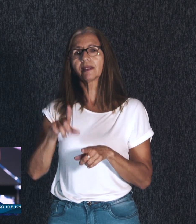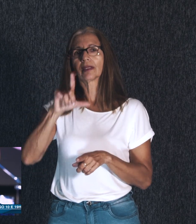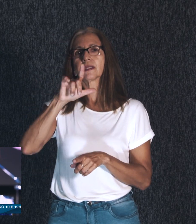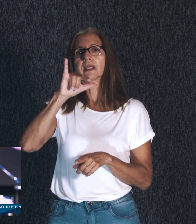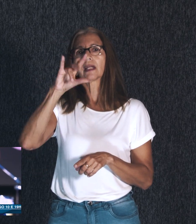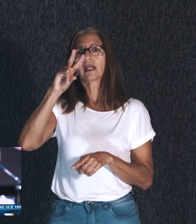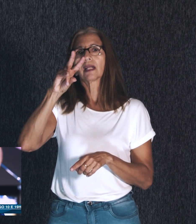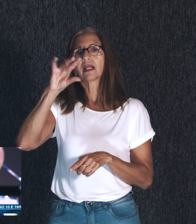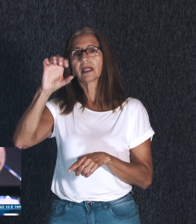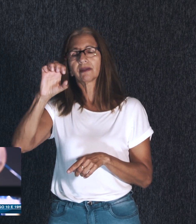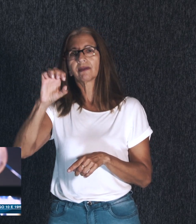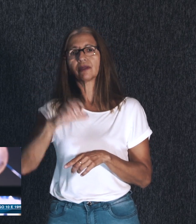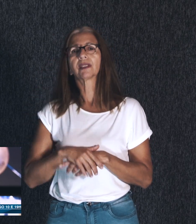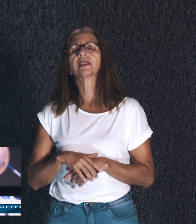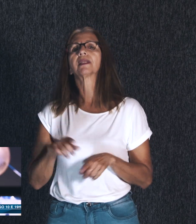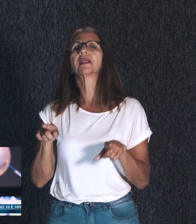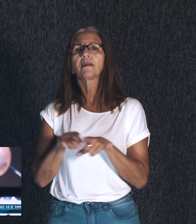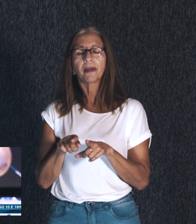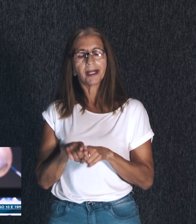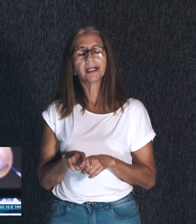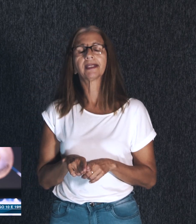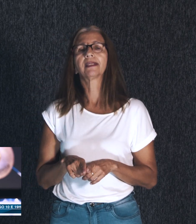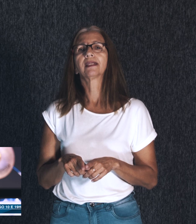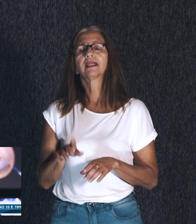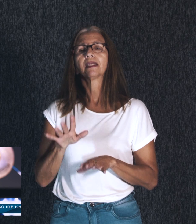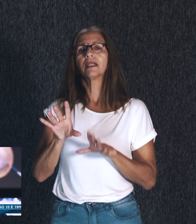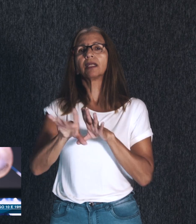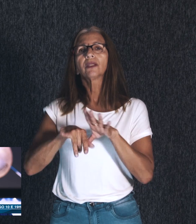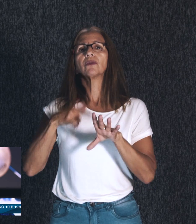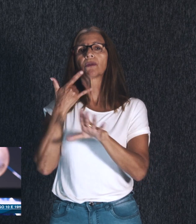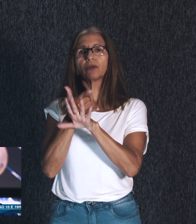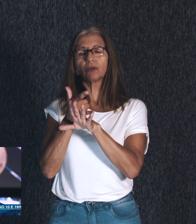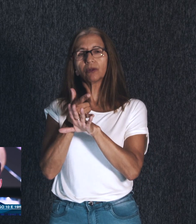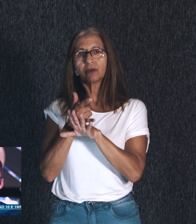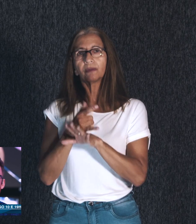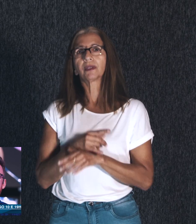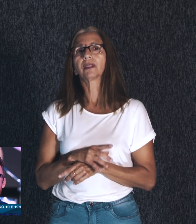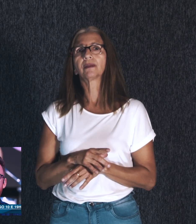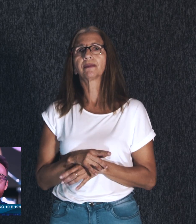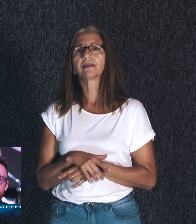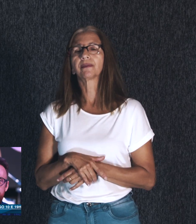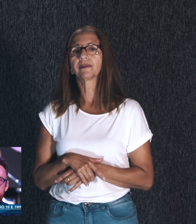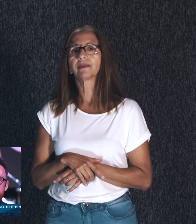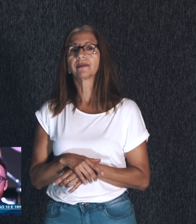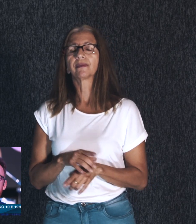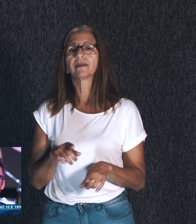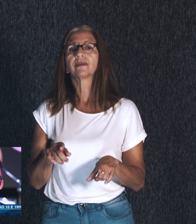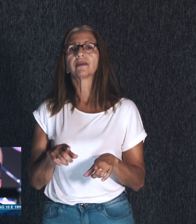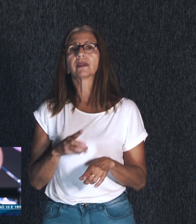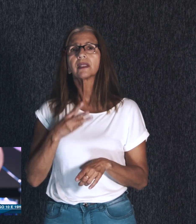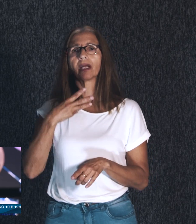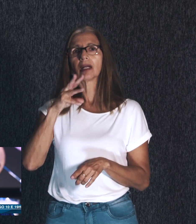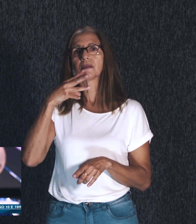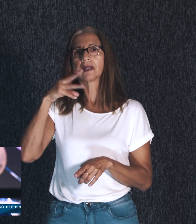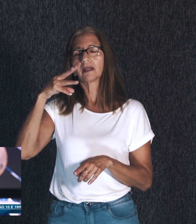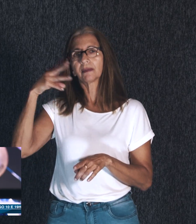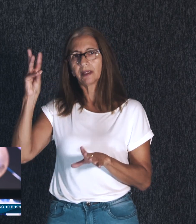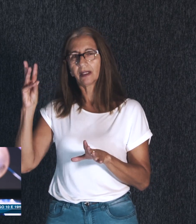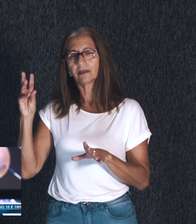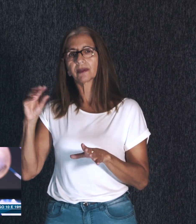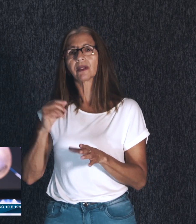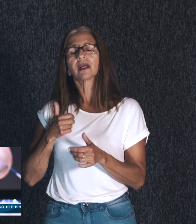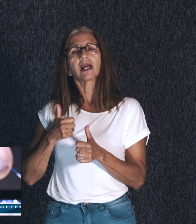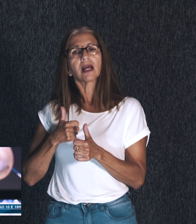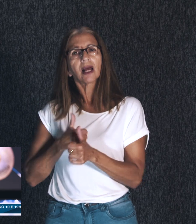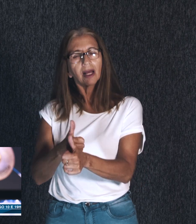canal no YouTube, www.youtube.com/portalcomuna. Você pode acompanhar as